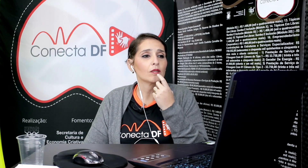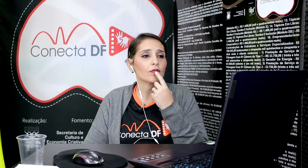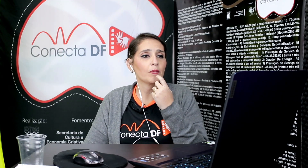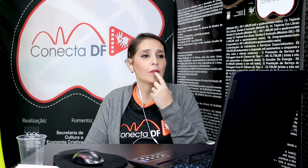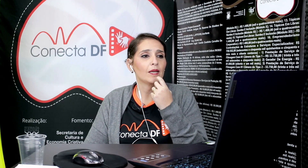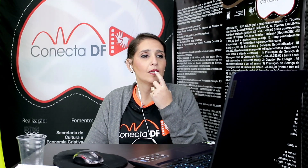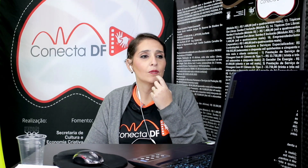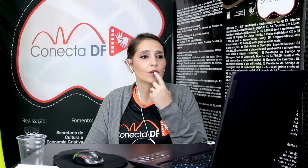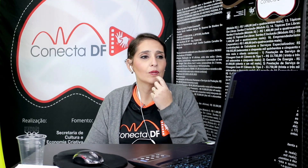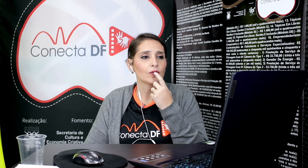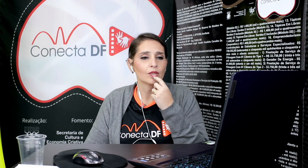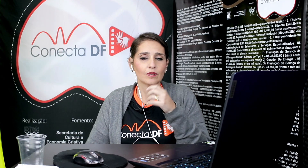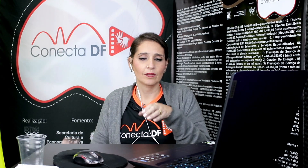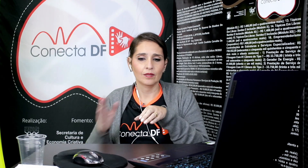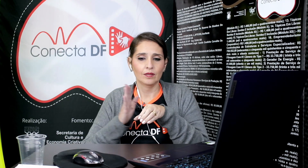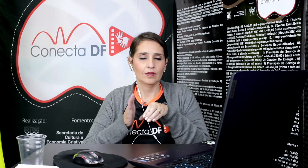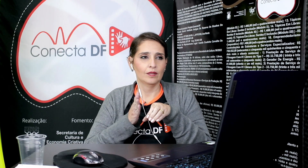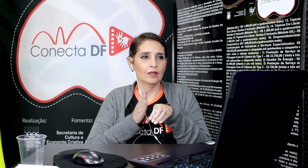Tomate vermelho.